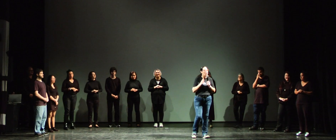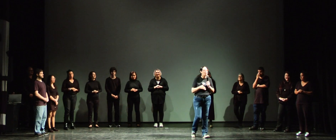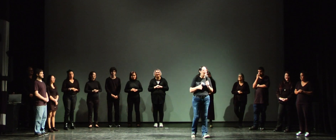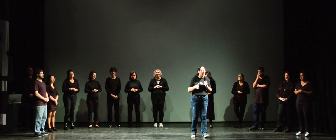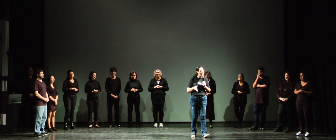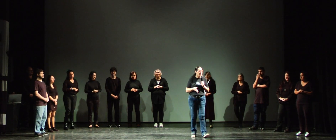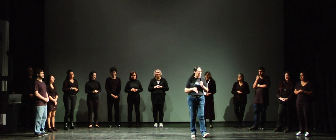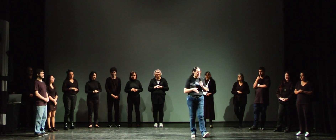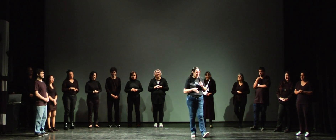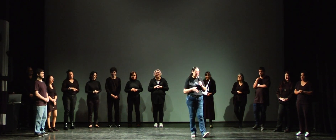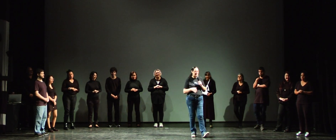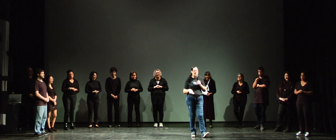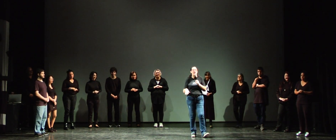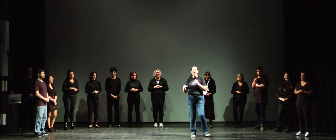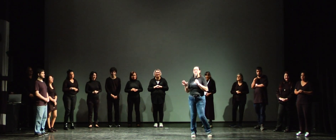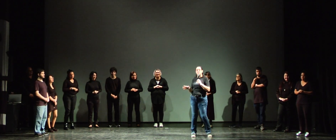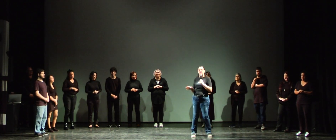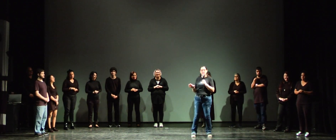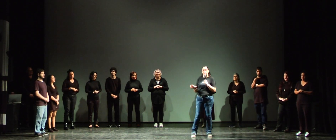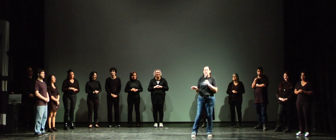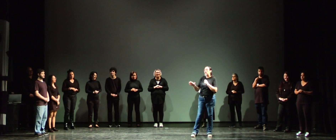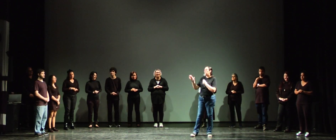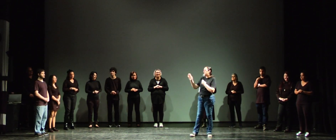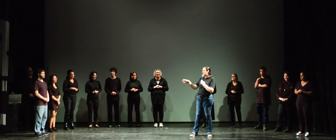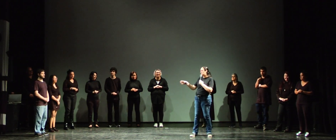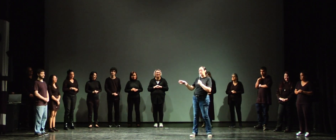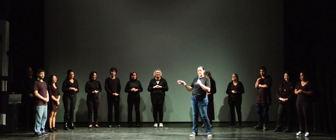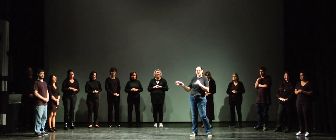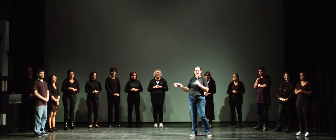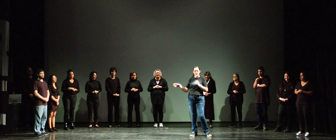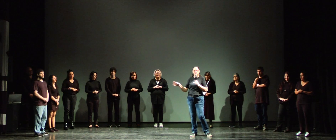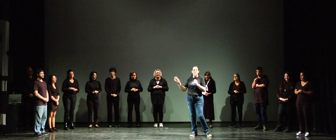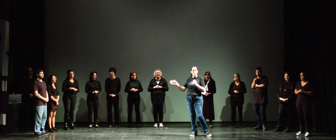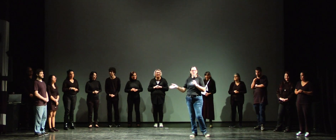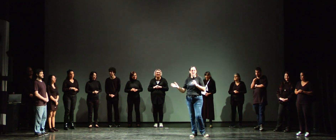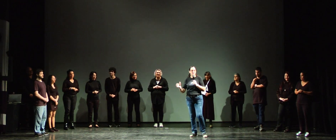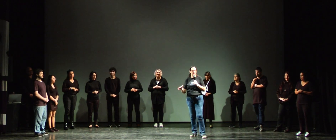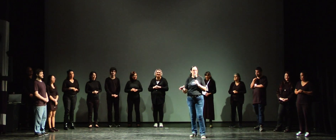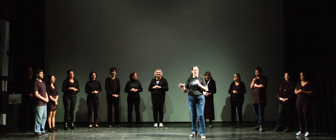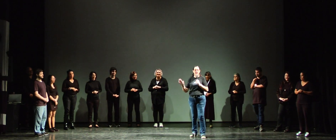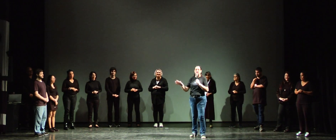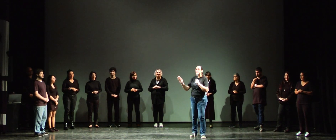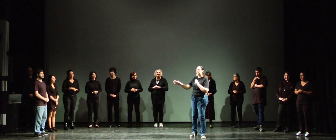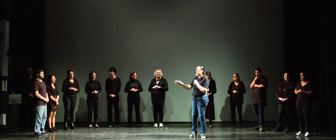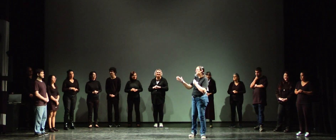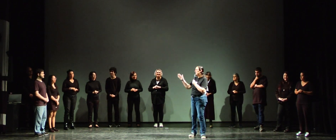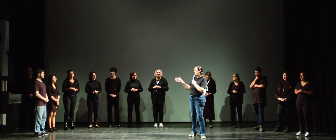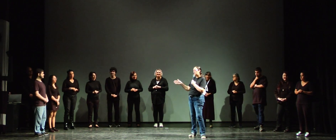como é realmente a parlenda. Então é assim, primeiro vai o Gustavo mostrando o sinal dele, depois vai a